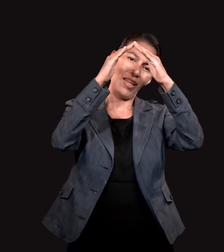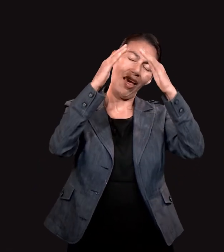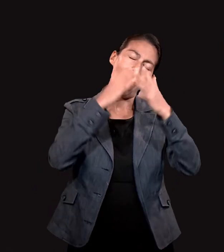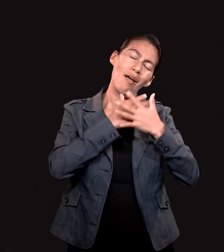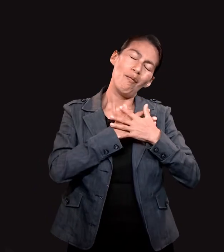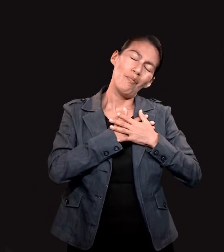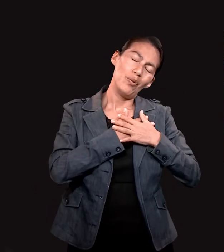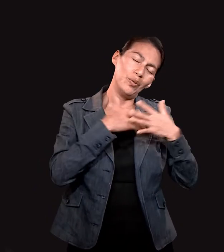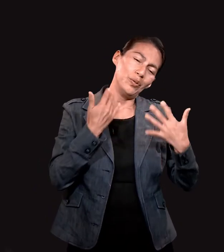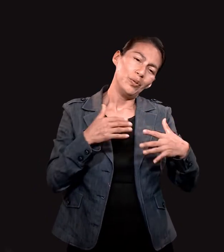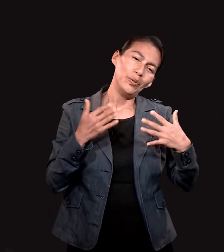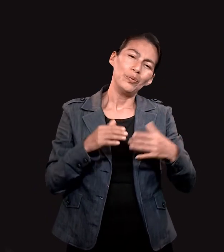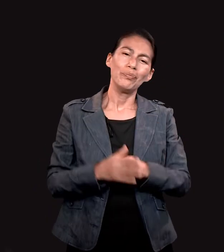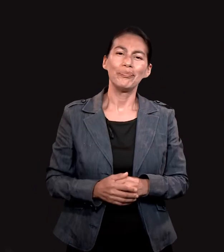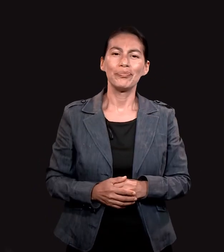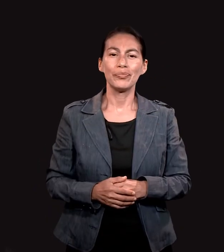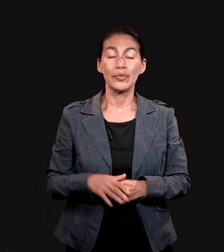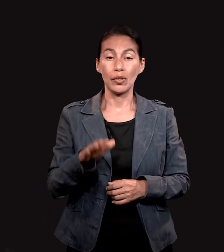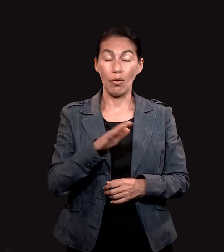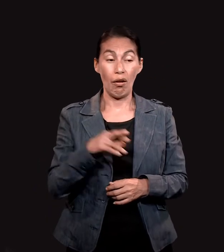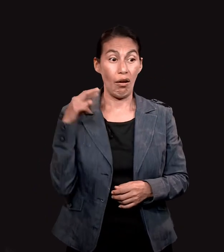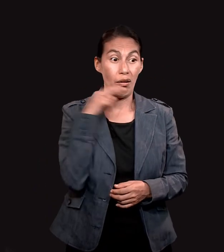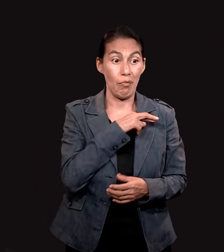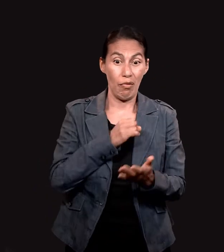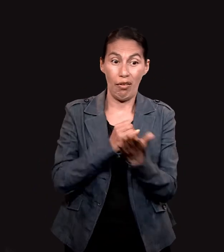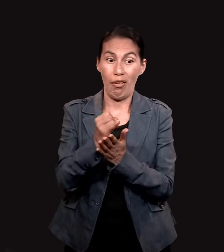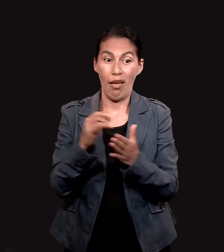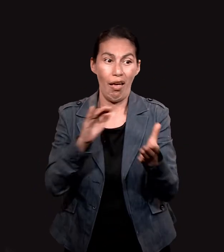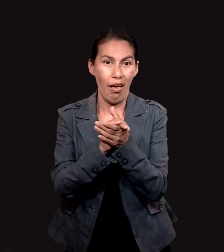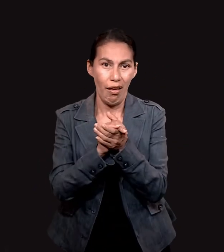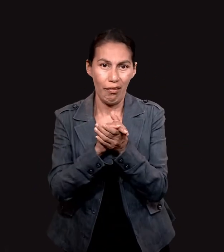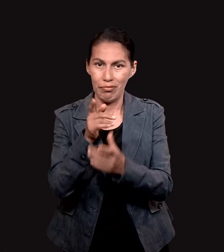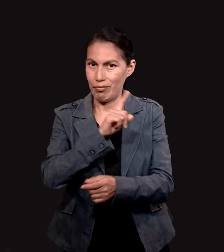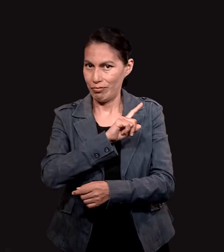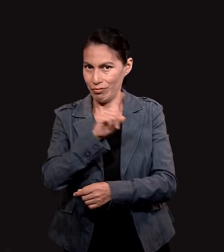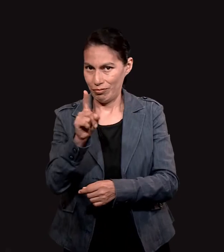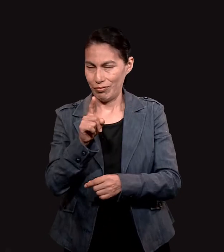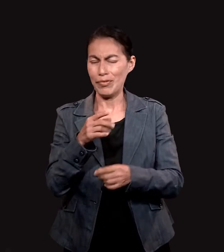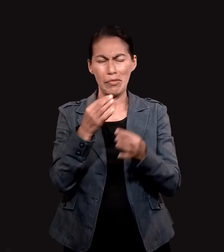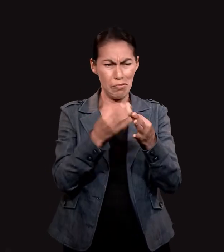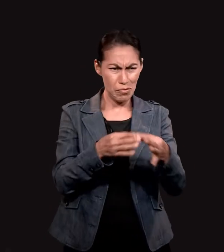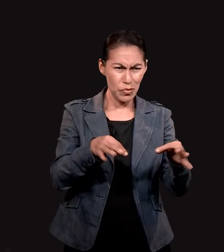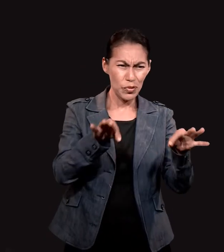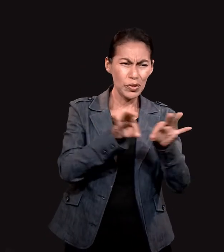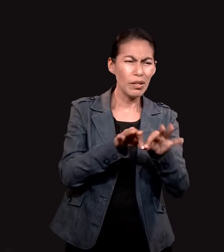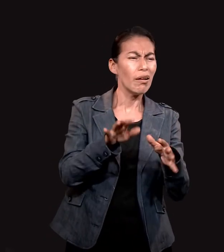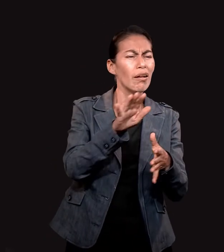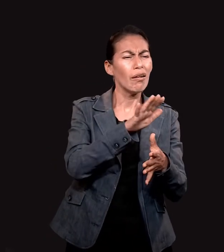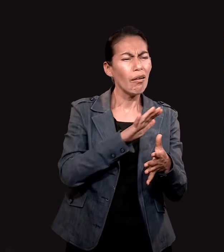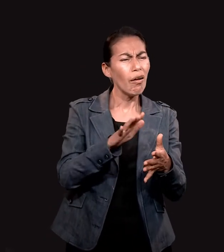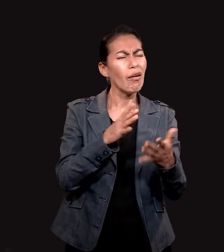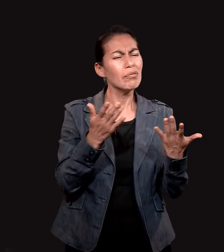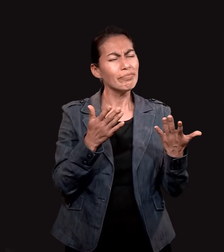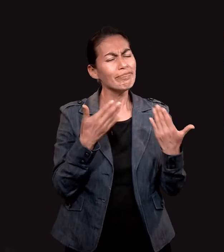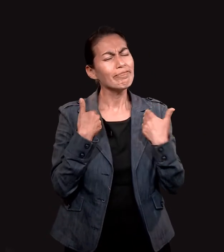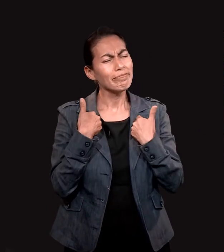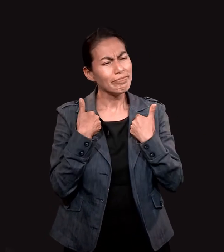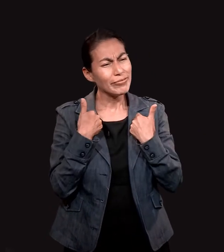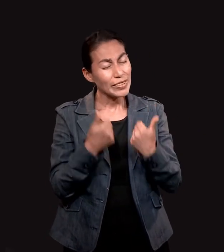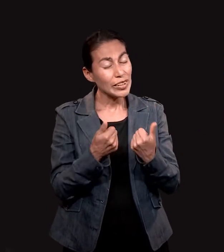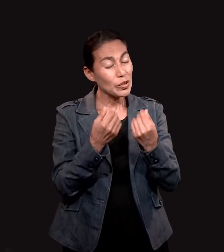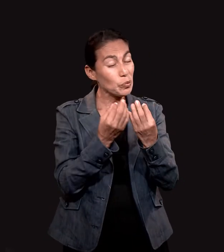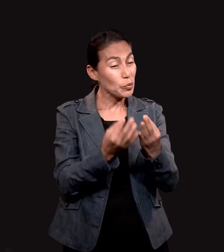¿no es cierto? Sí. Que es muy importante no dar un paso apresurado. Es muy importante